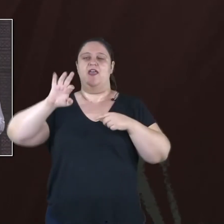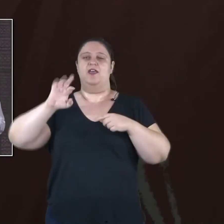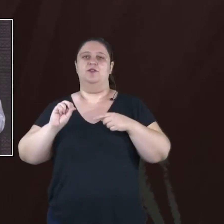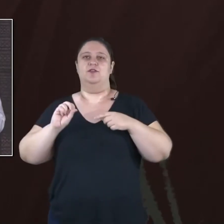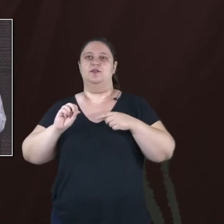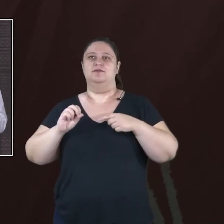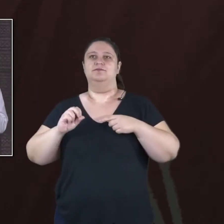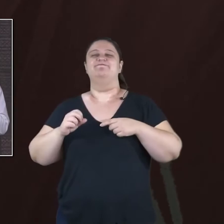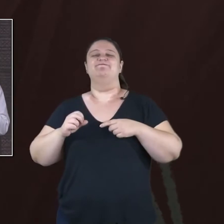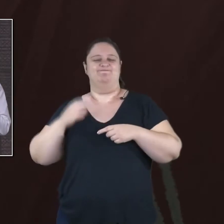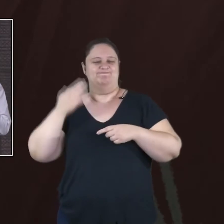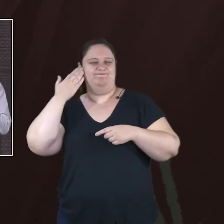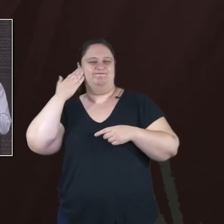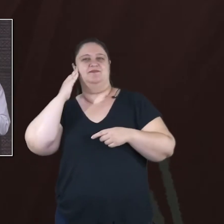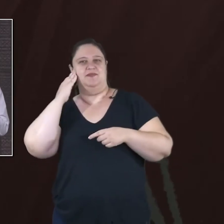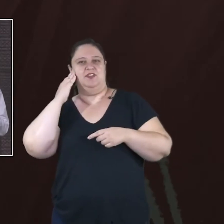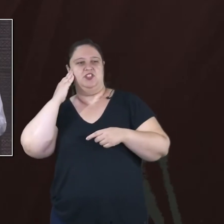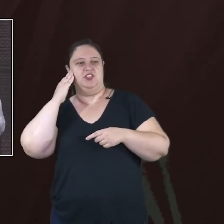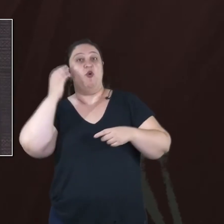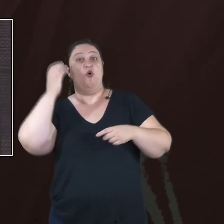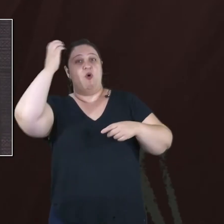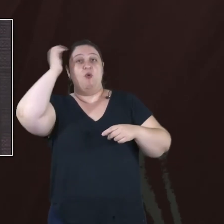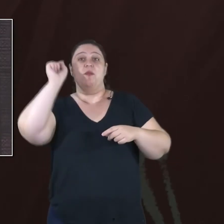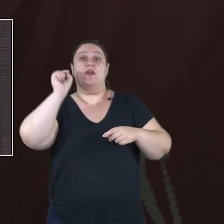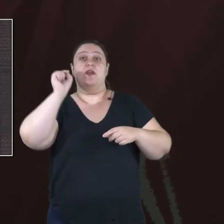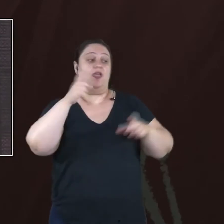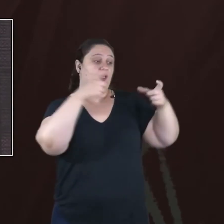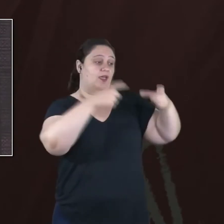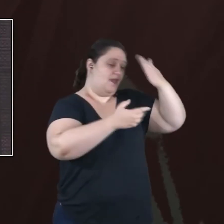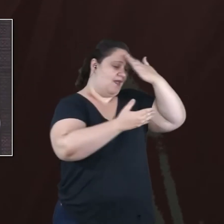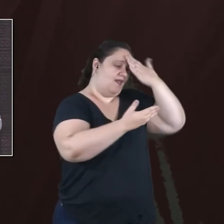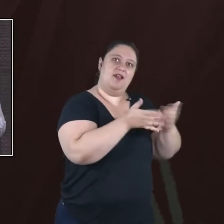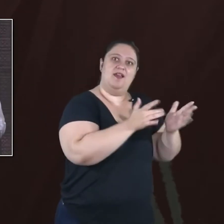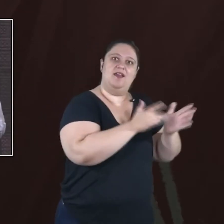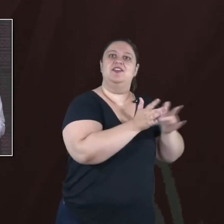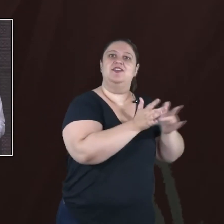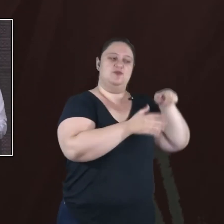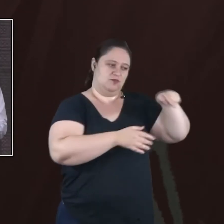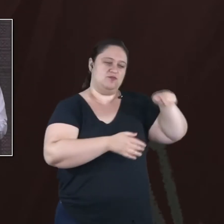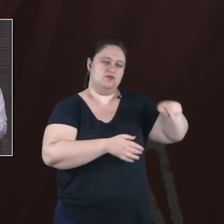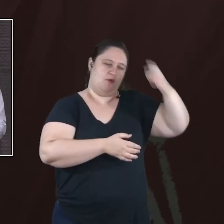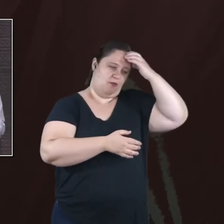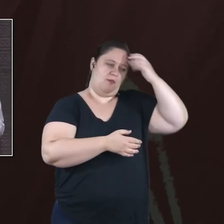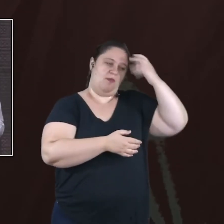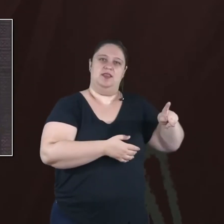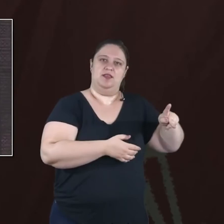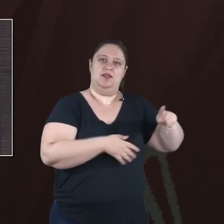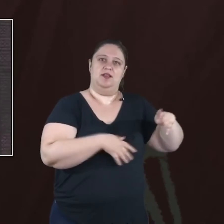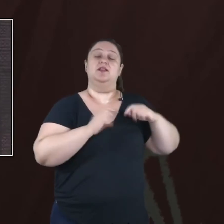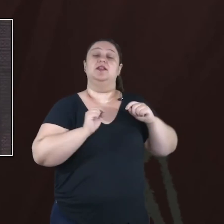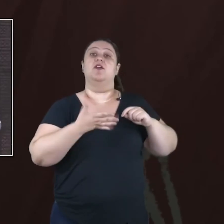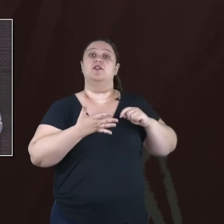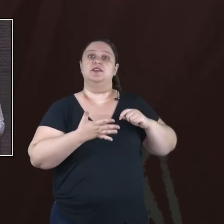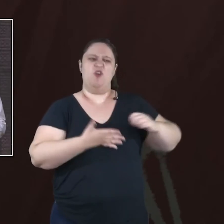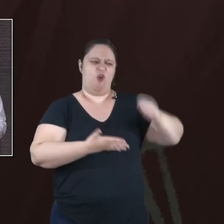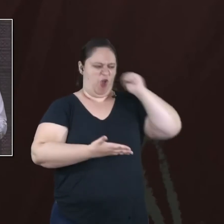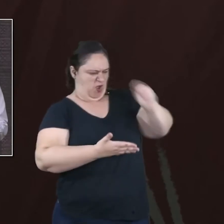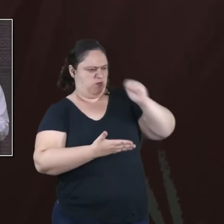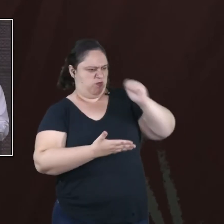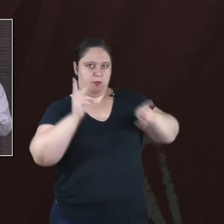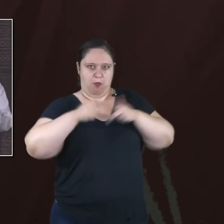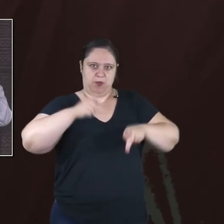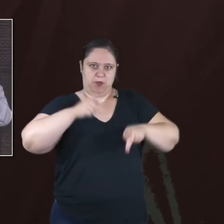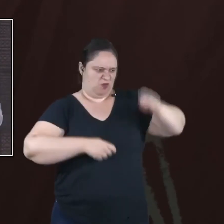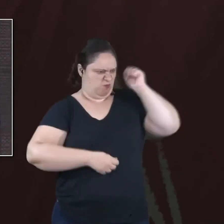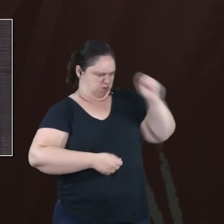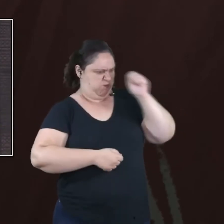poder ele se safar dessa responsabilidade. Então, os cristãos foram sacrificados para aplacar